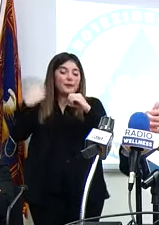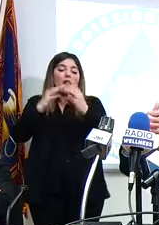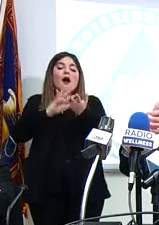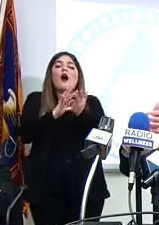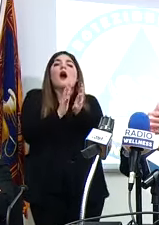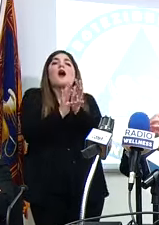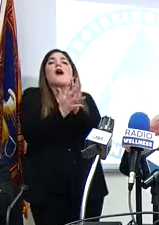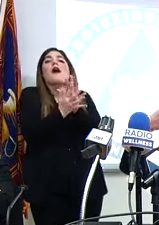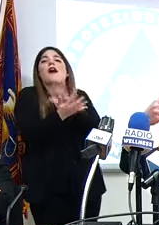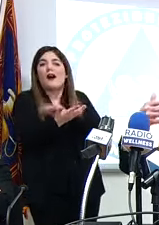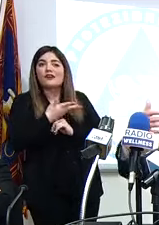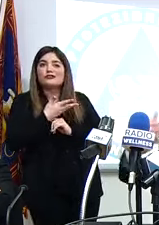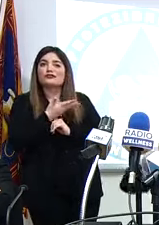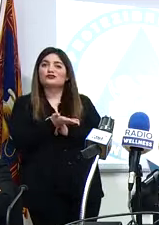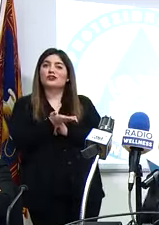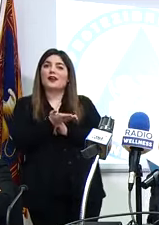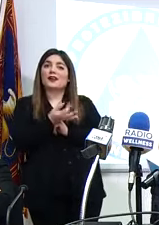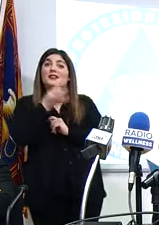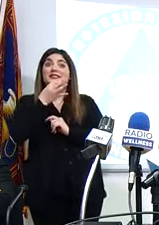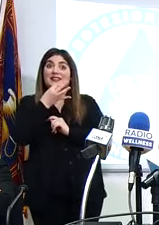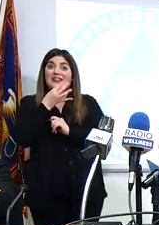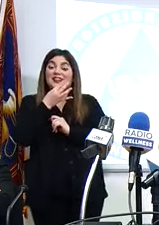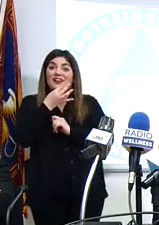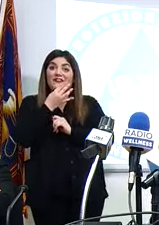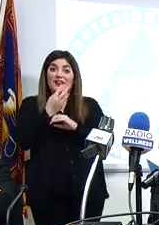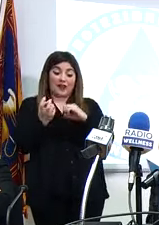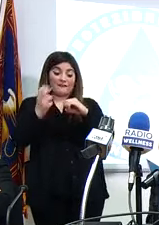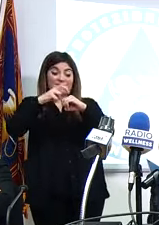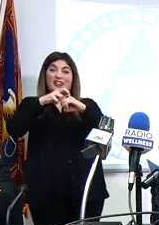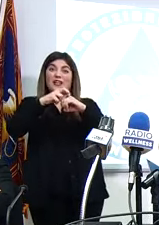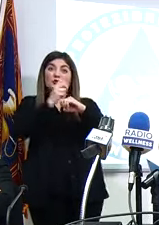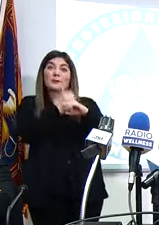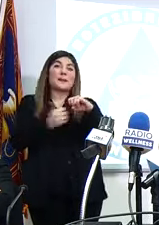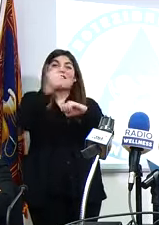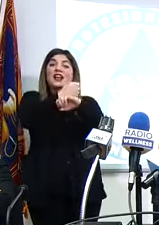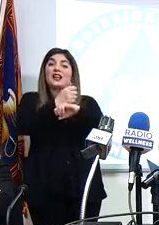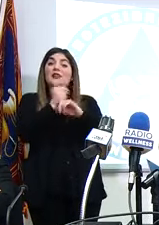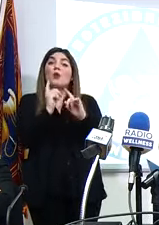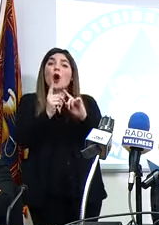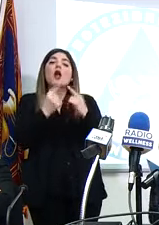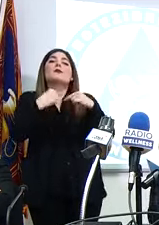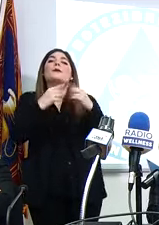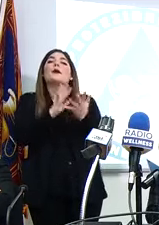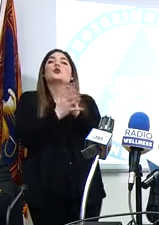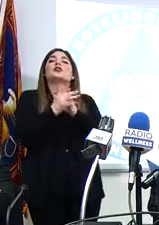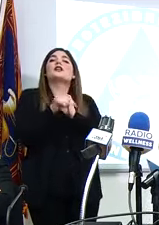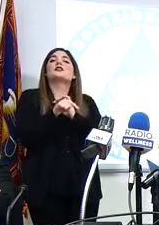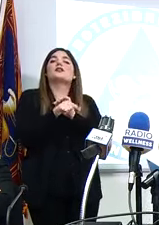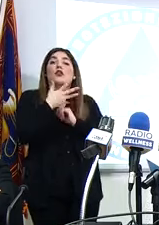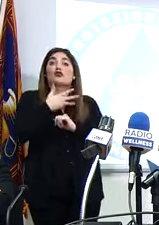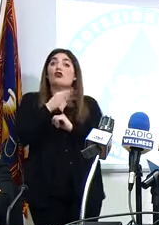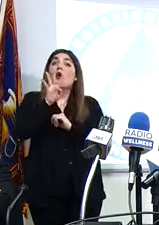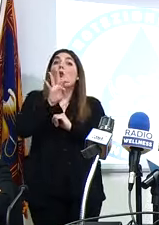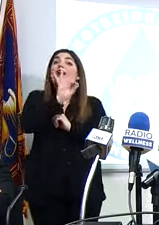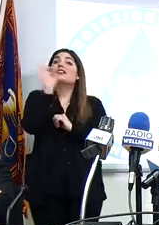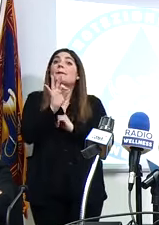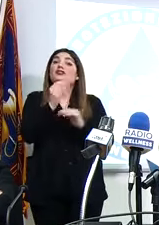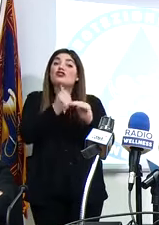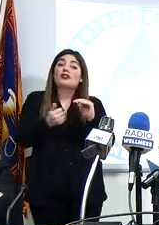stanno diventando quella prevalente. Addirittura gli epidemiologi hanno fatto un calcolo che questa abbia un 40% in